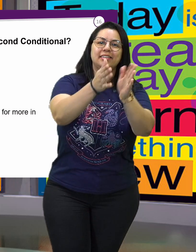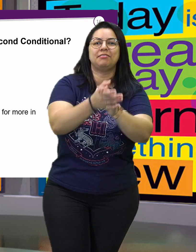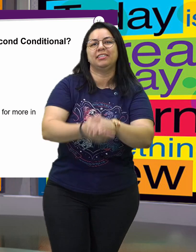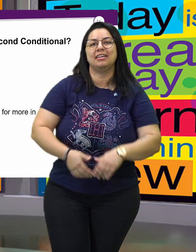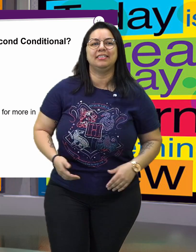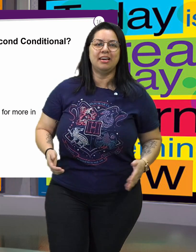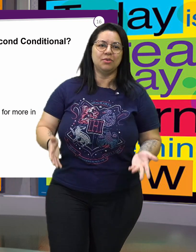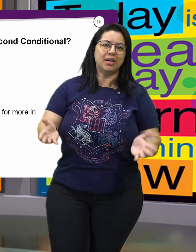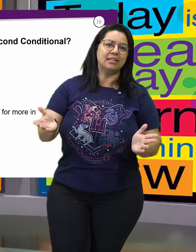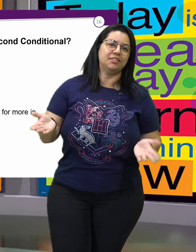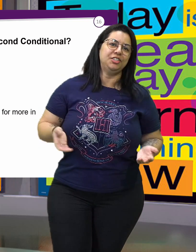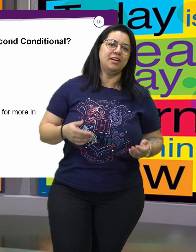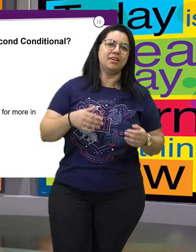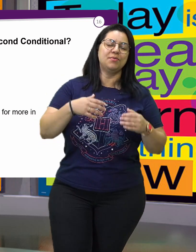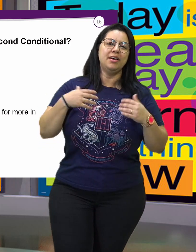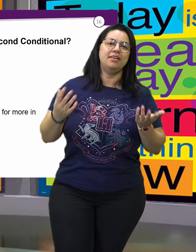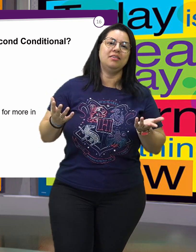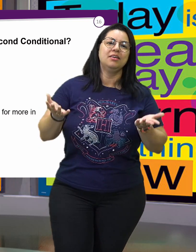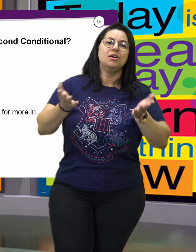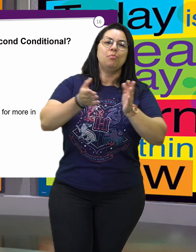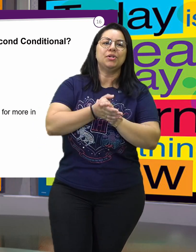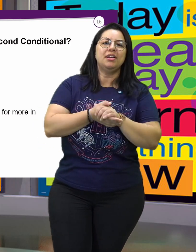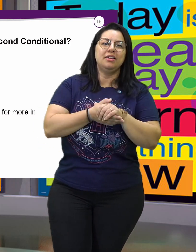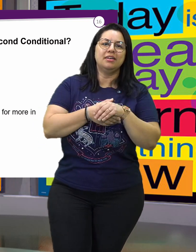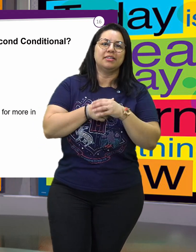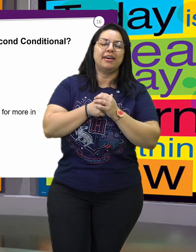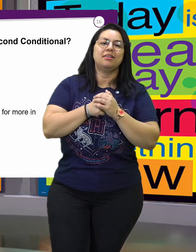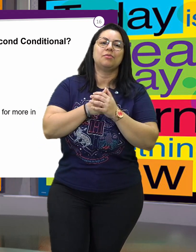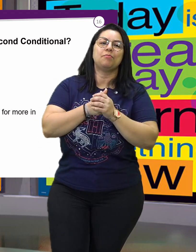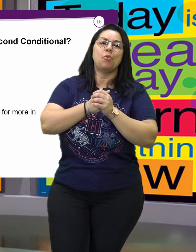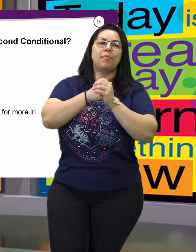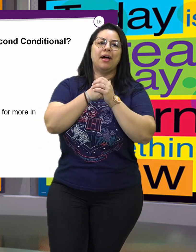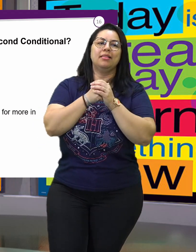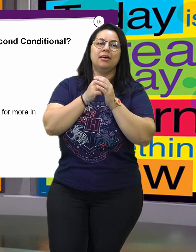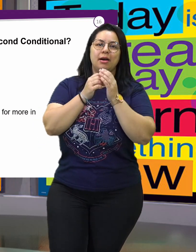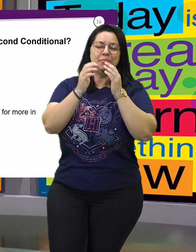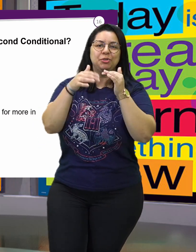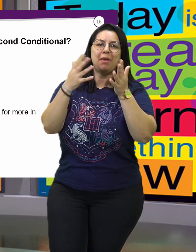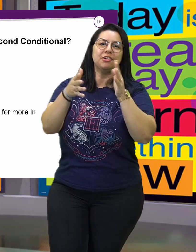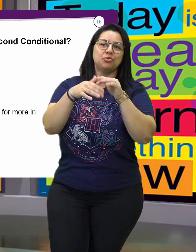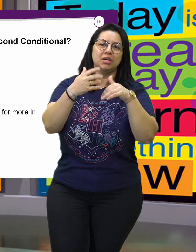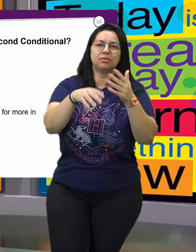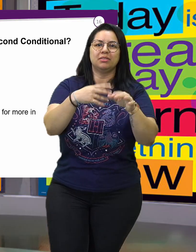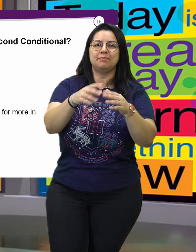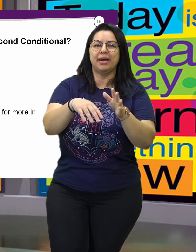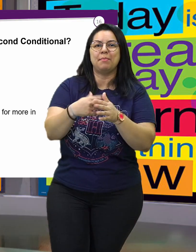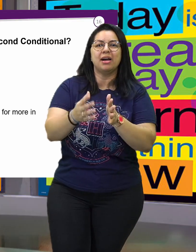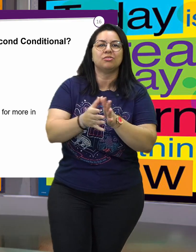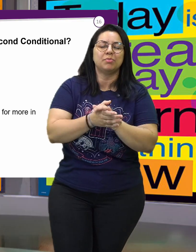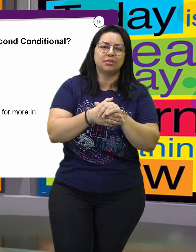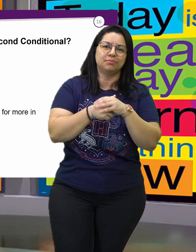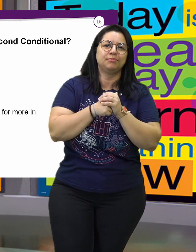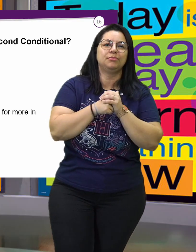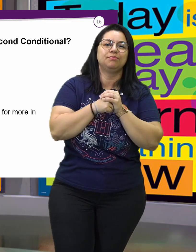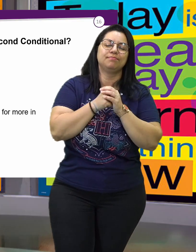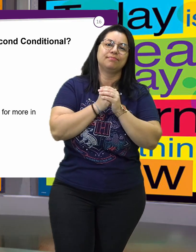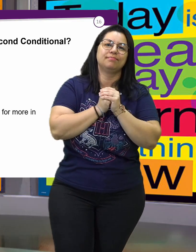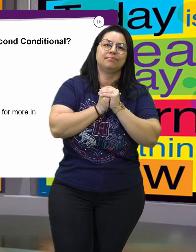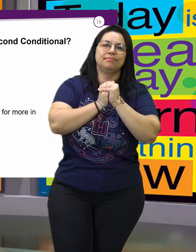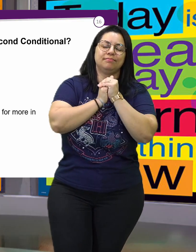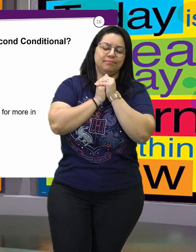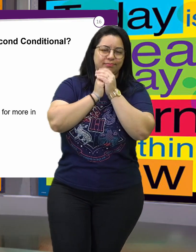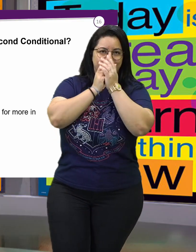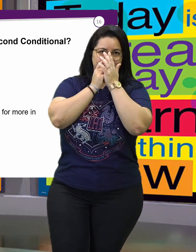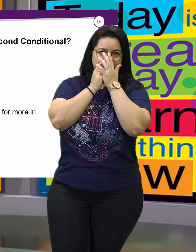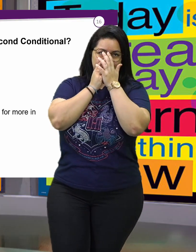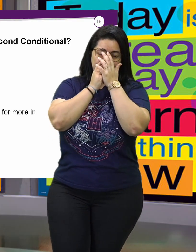Se ele guardasse dinheiro, ele poderia, né? Comprar ali, pedir mais no banco ali, pegar mais no banco. Isso, muito